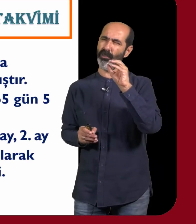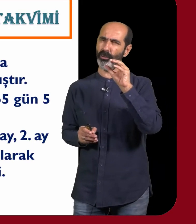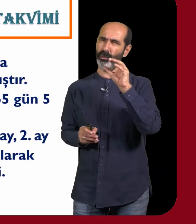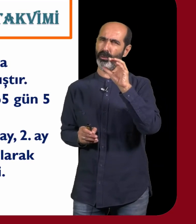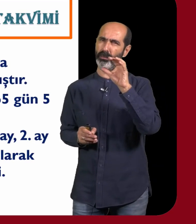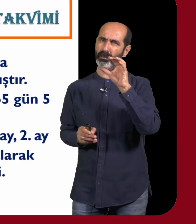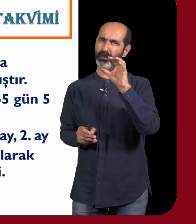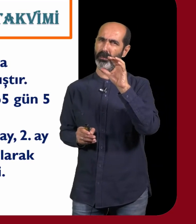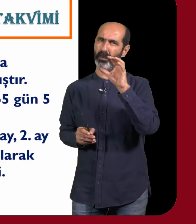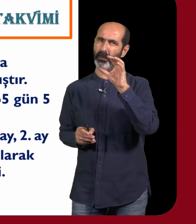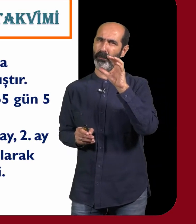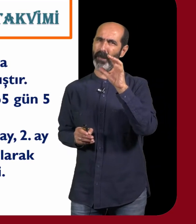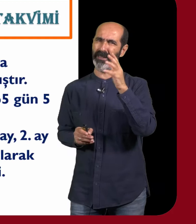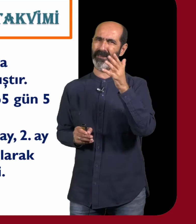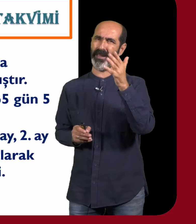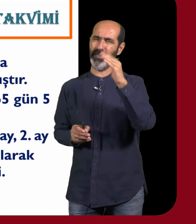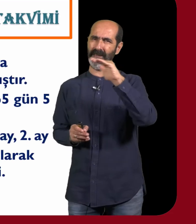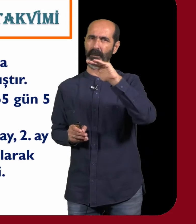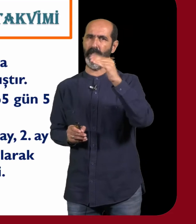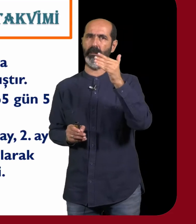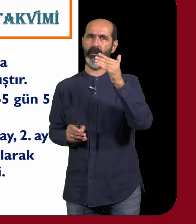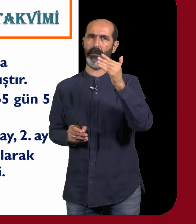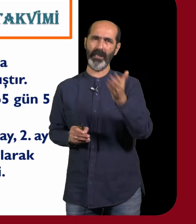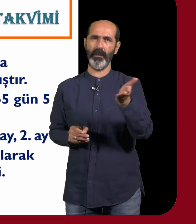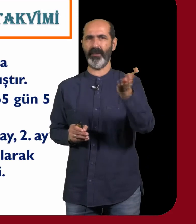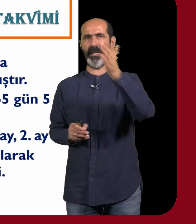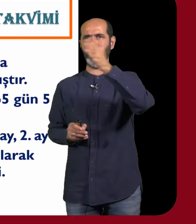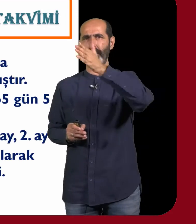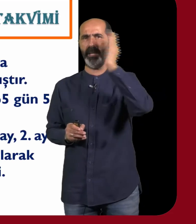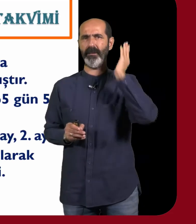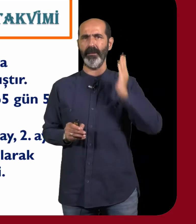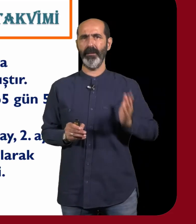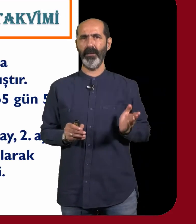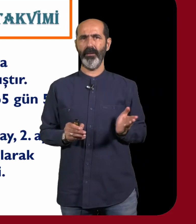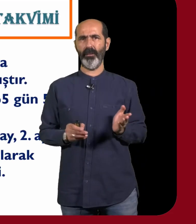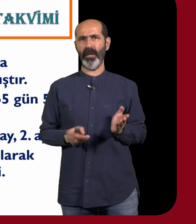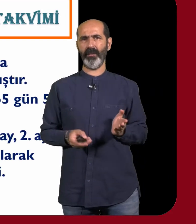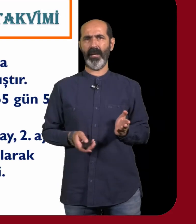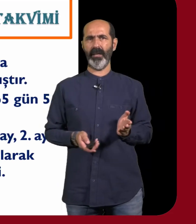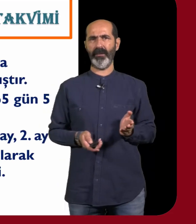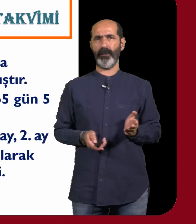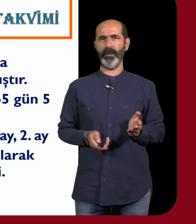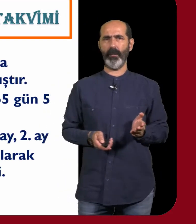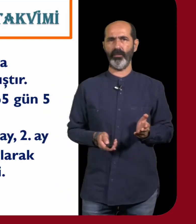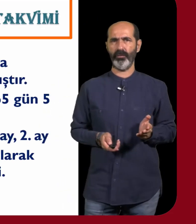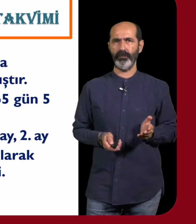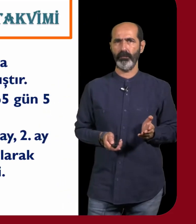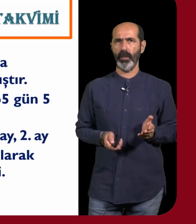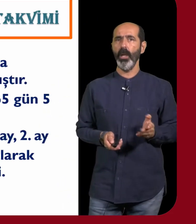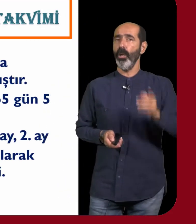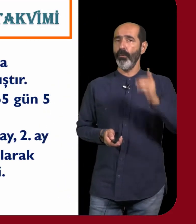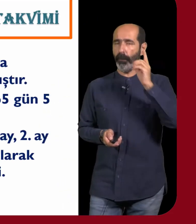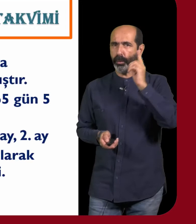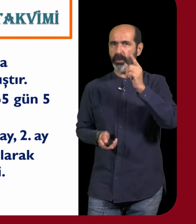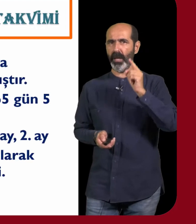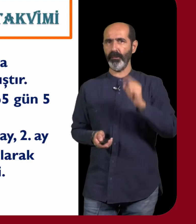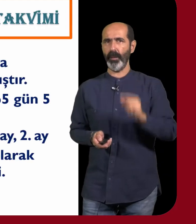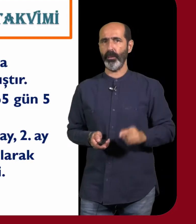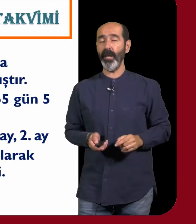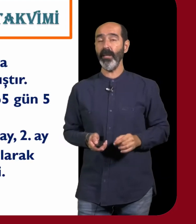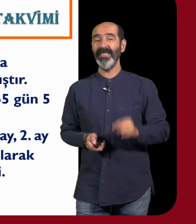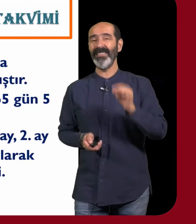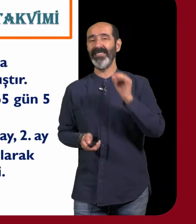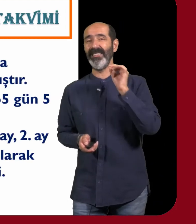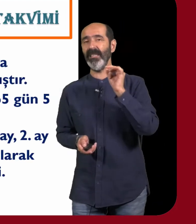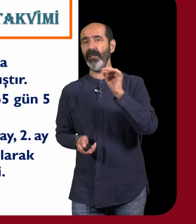365 gün 5 saat gibi bi o zaten biraz fazla hesaplanmış ve Bu